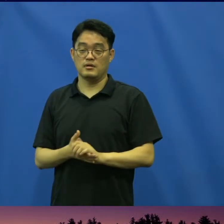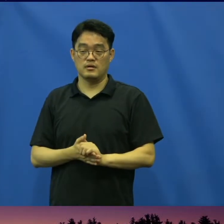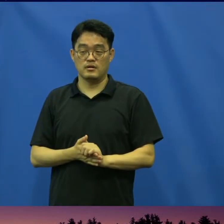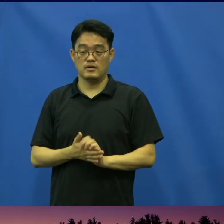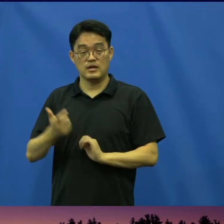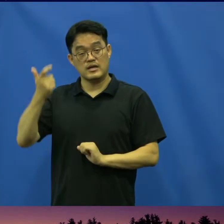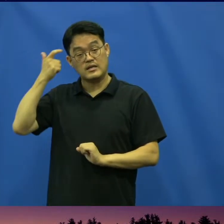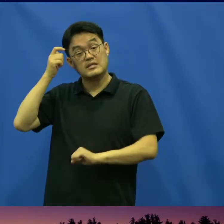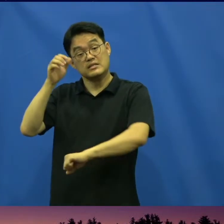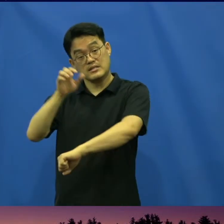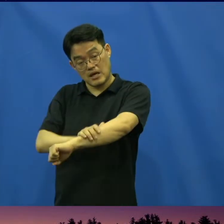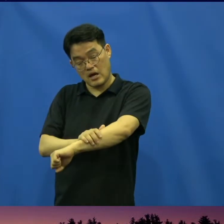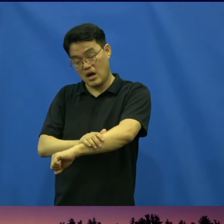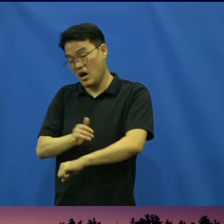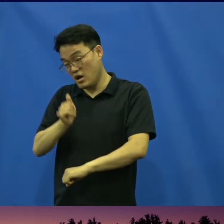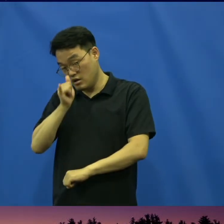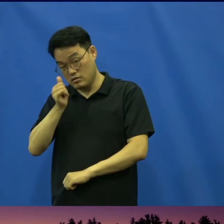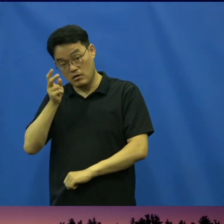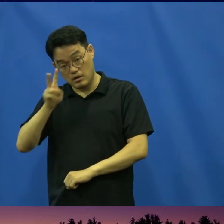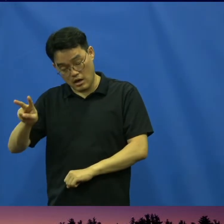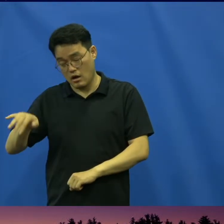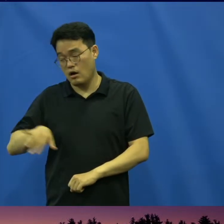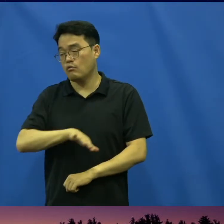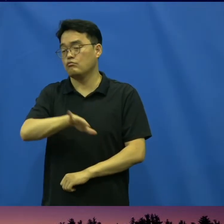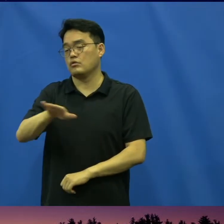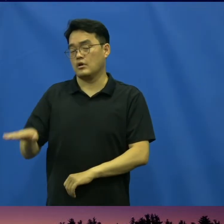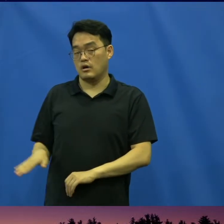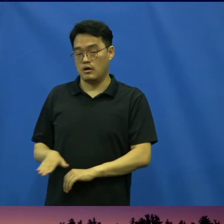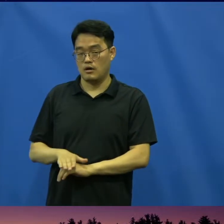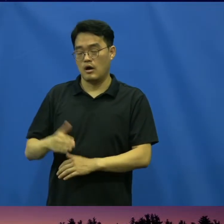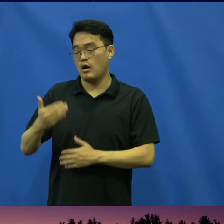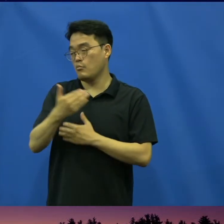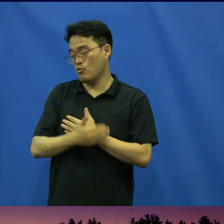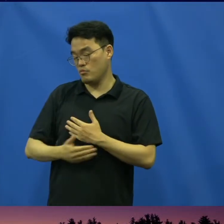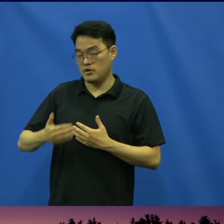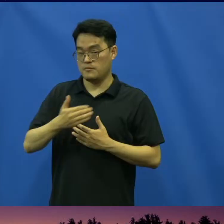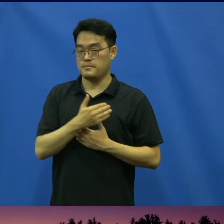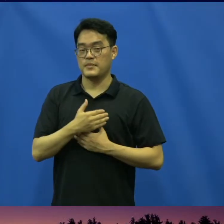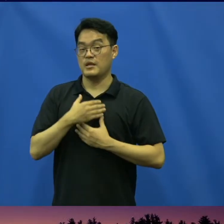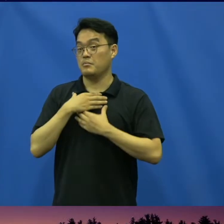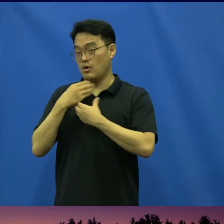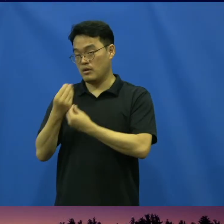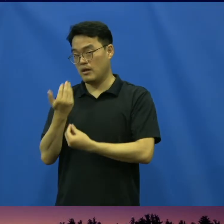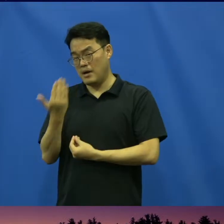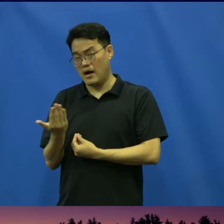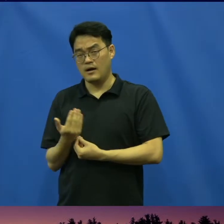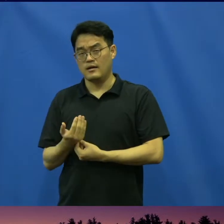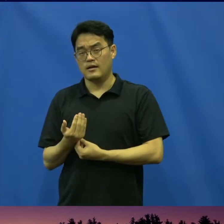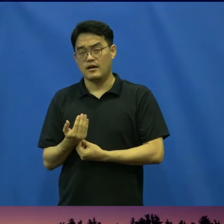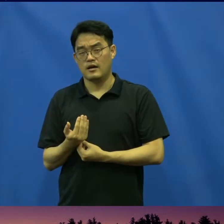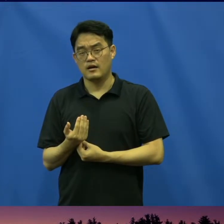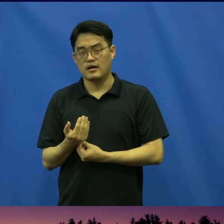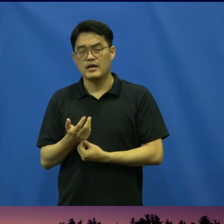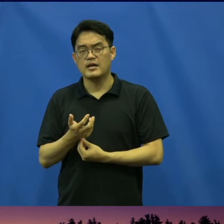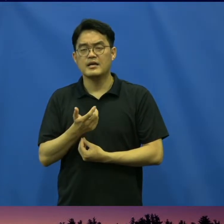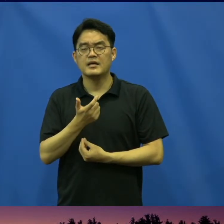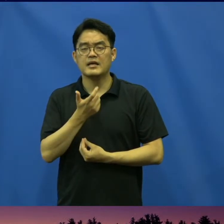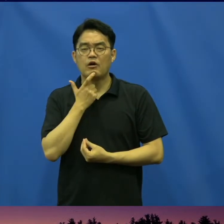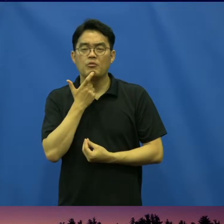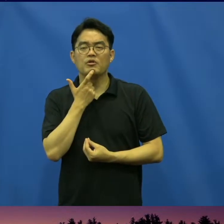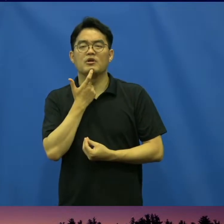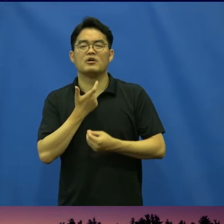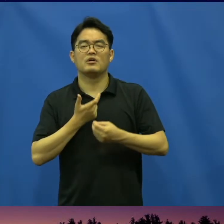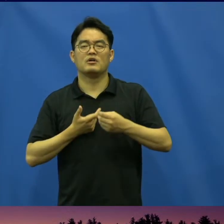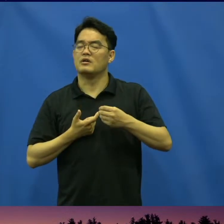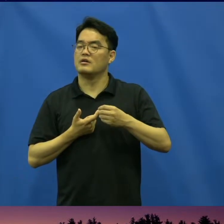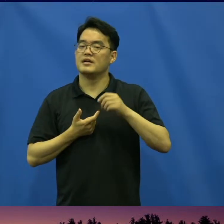있습니다. 그래서 지혜가 부족하면 어떻게 하라고요? 야고보 1장 5절에 너희 중에 누구든지 지혜가 부족하거든